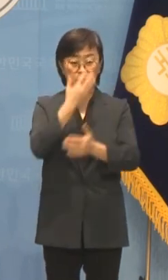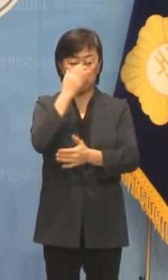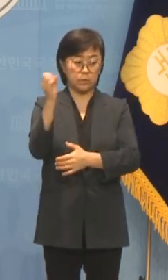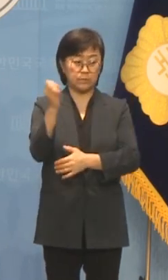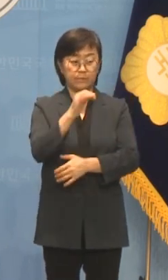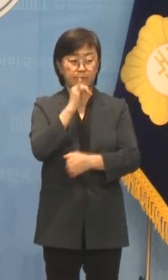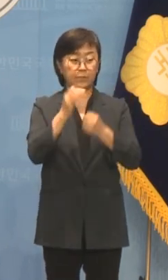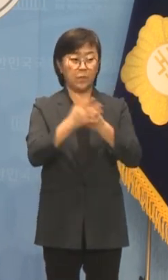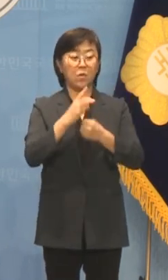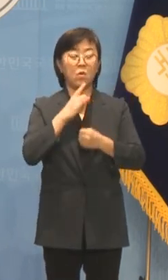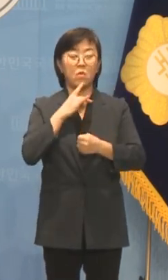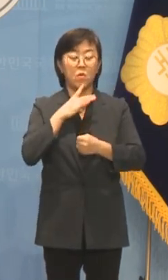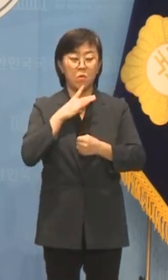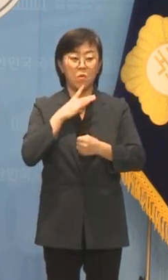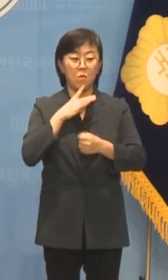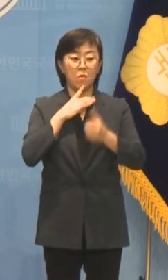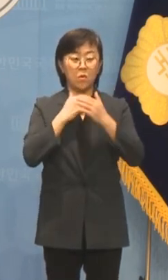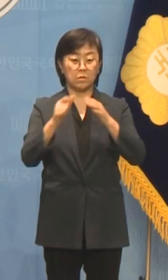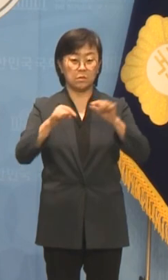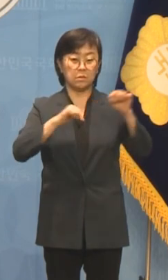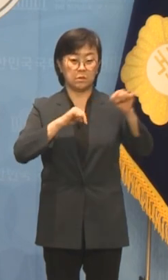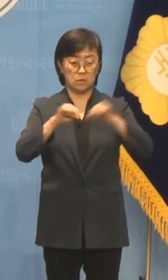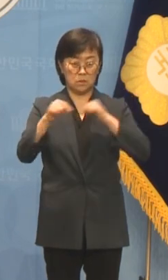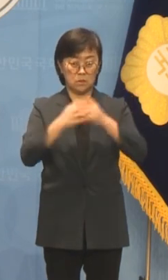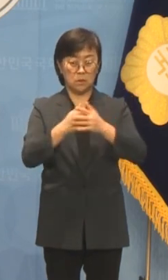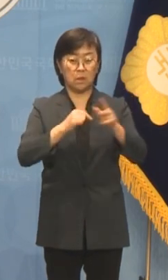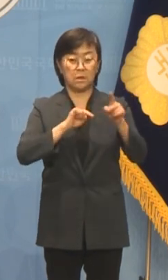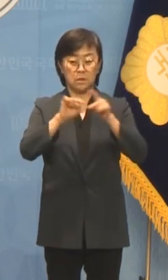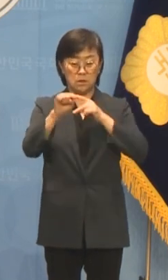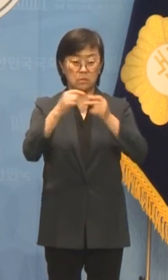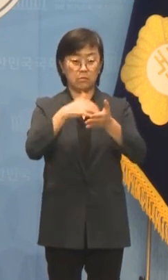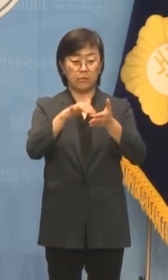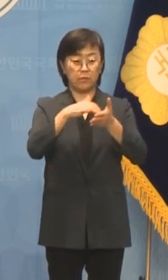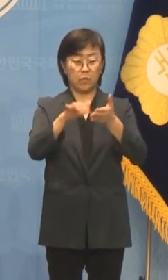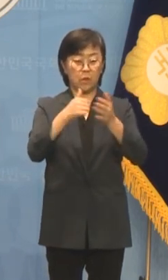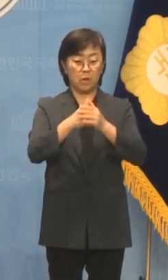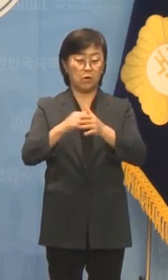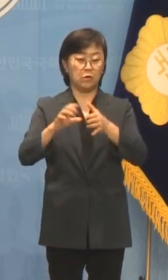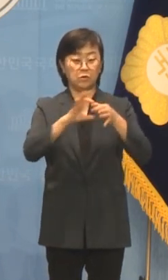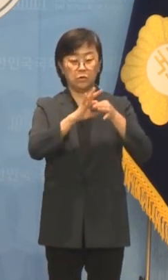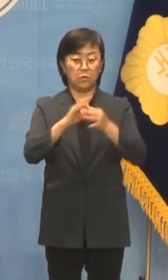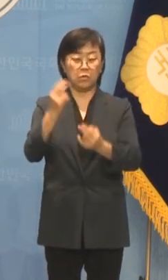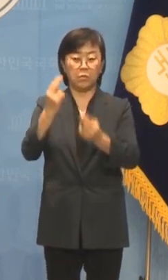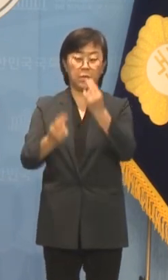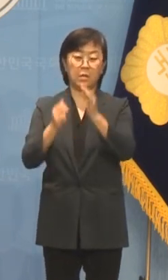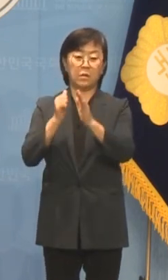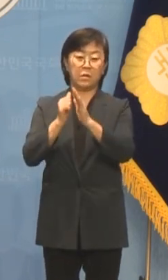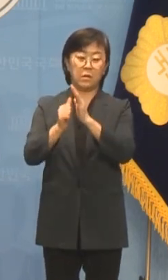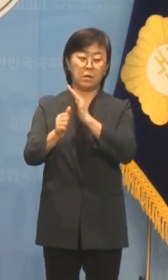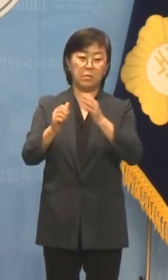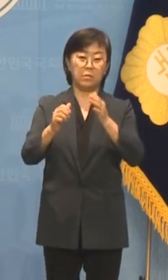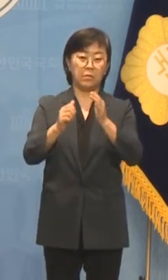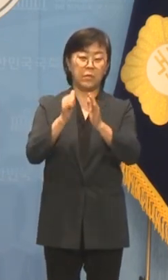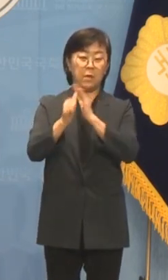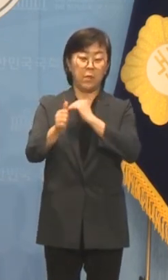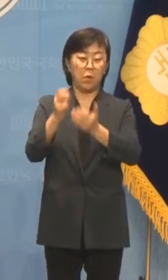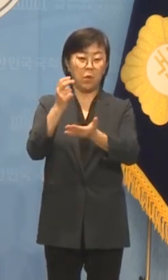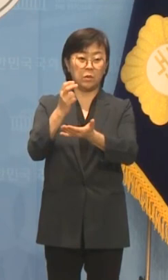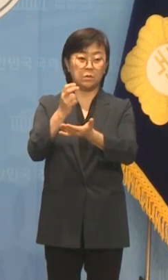채 오로지 정치적 이해득실에 따라 준연동형 비례제를 계속